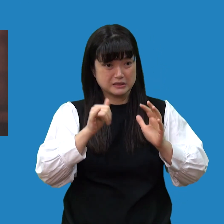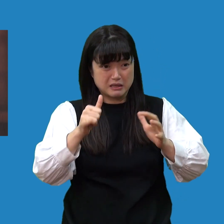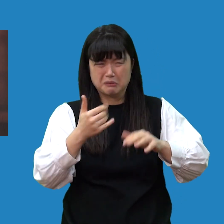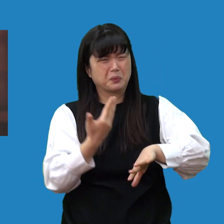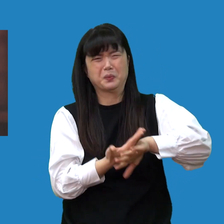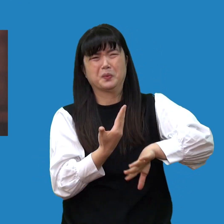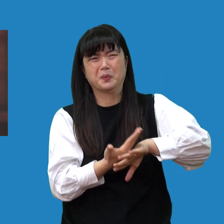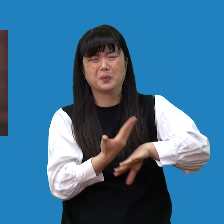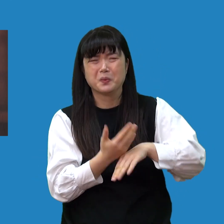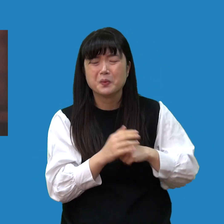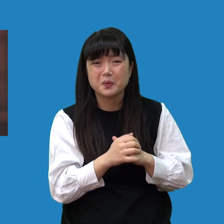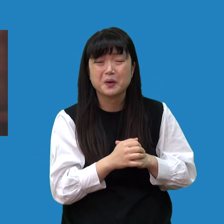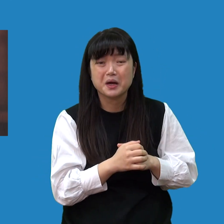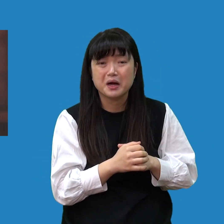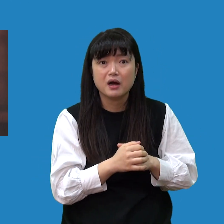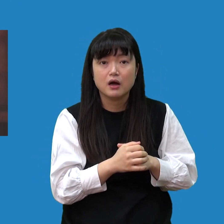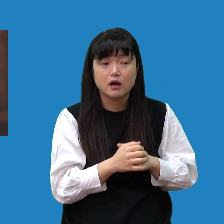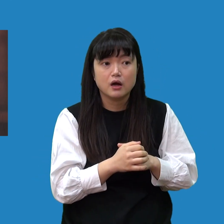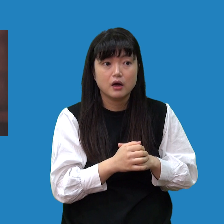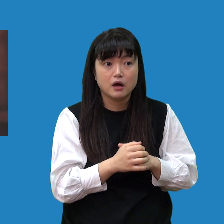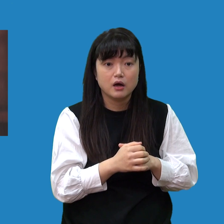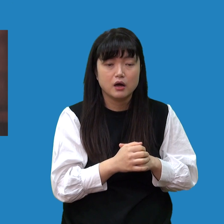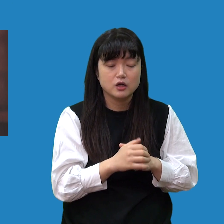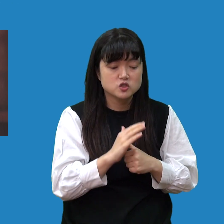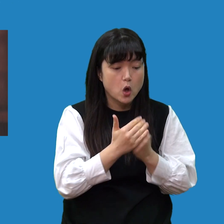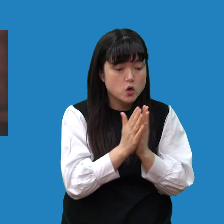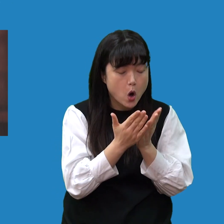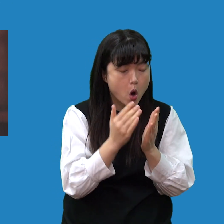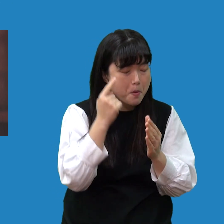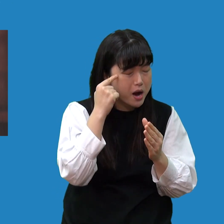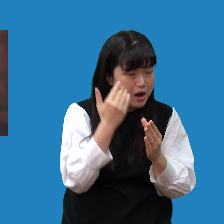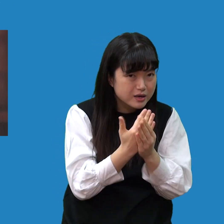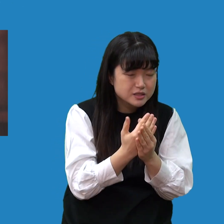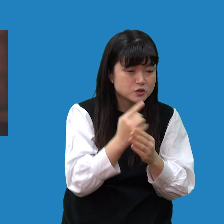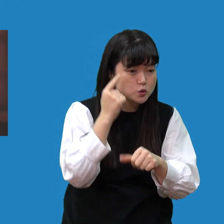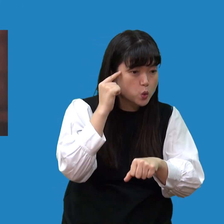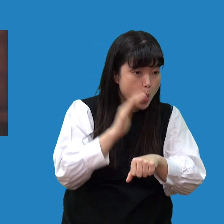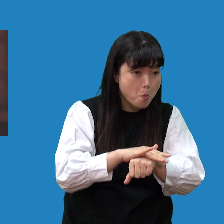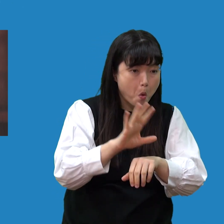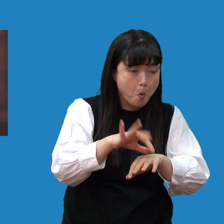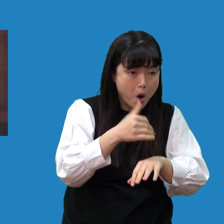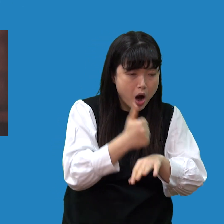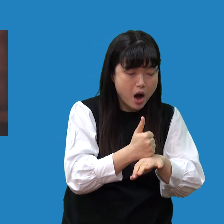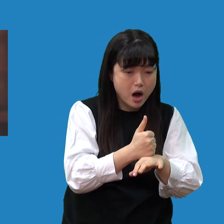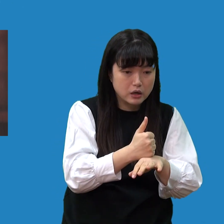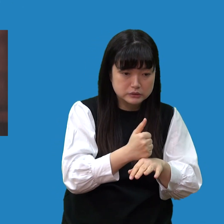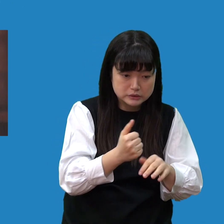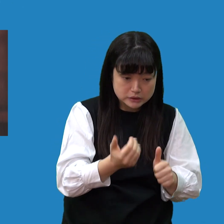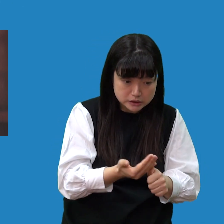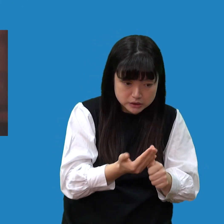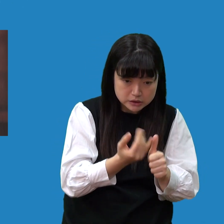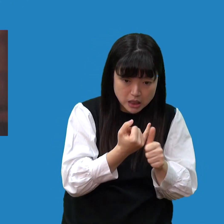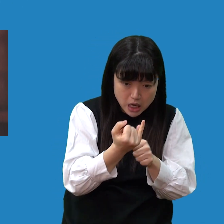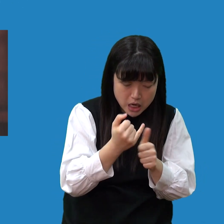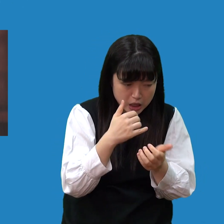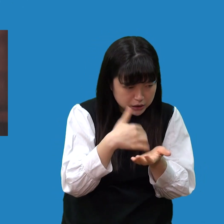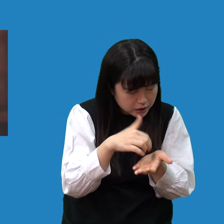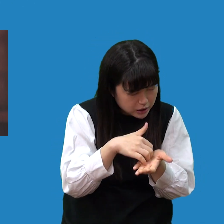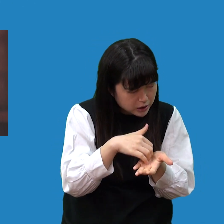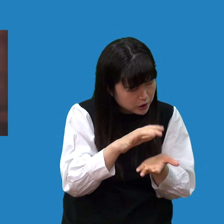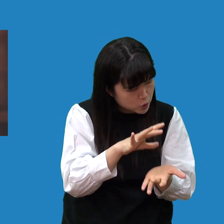알 수가 있습니다. 한 성경학자는 솔로몬이 부양하던 부양가족을